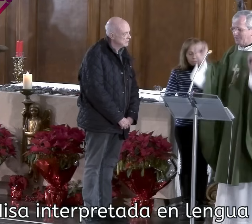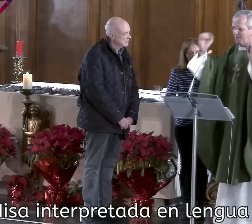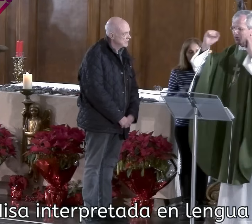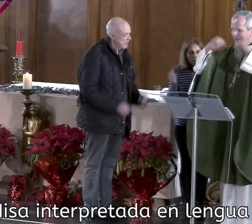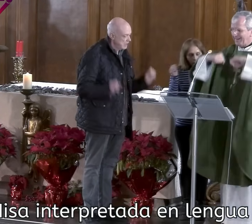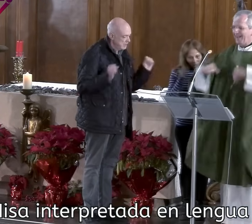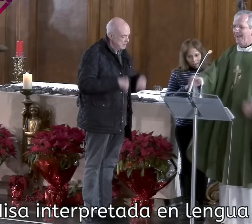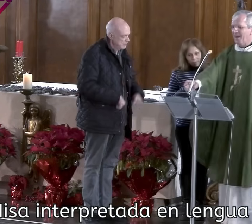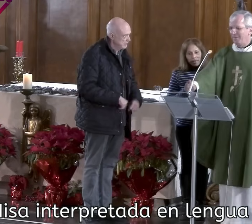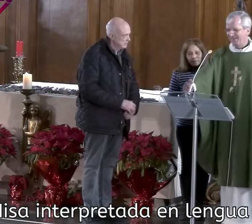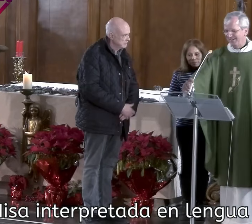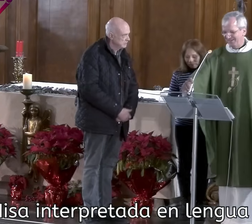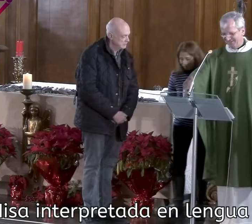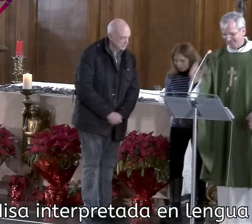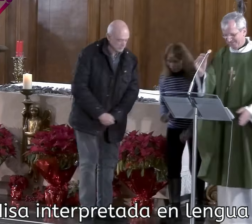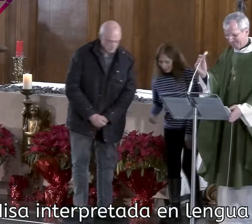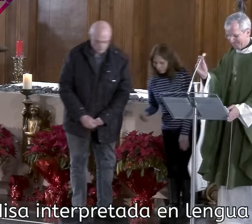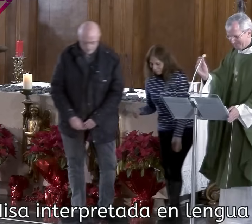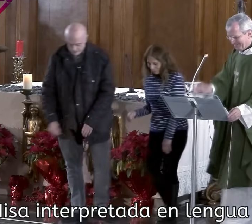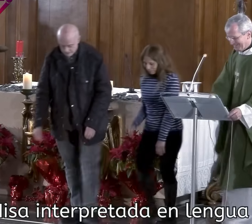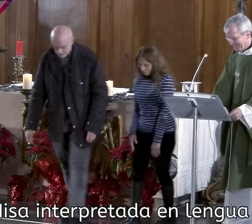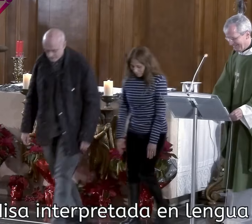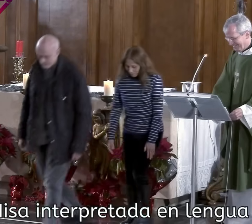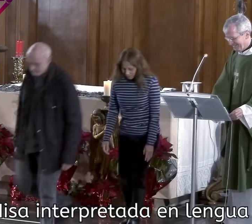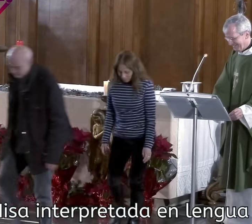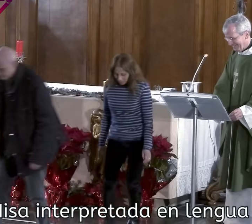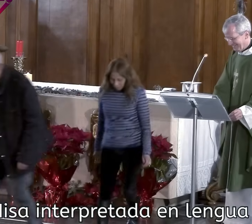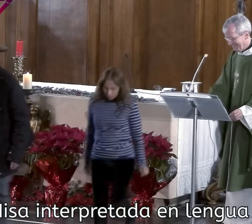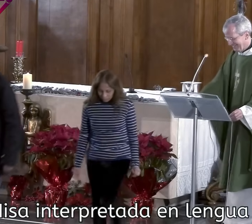nuestro Señor. Amén.